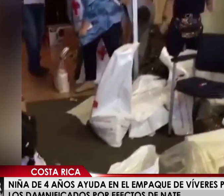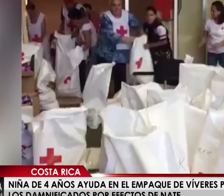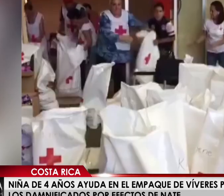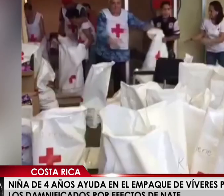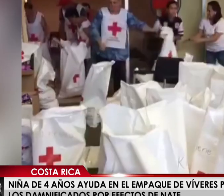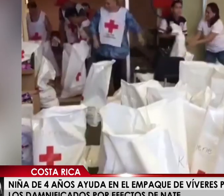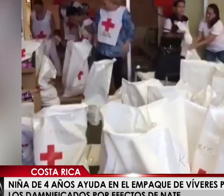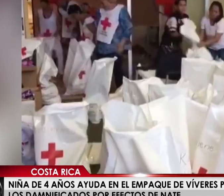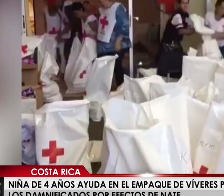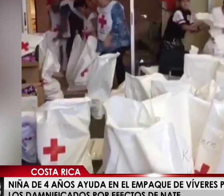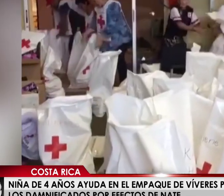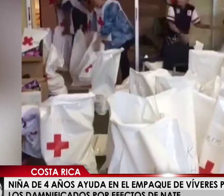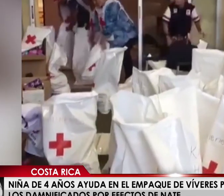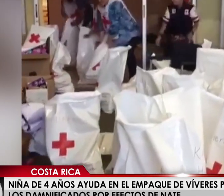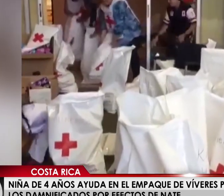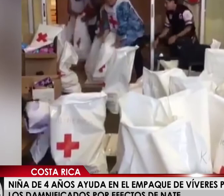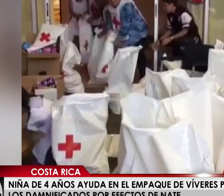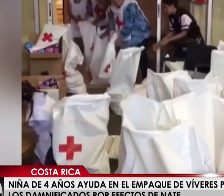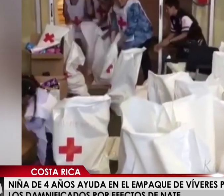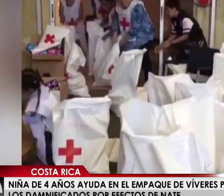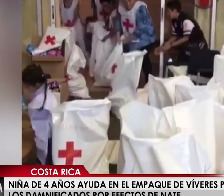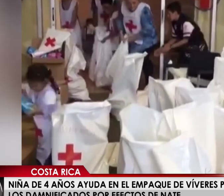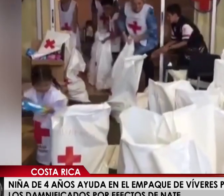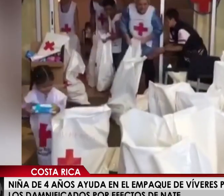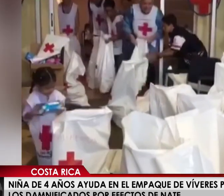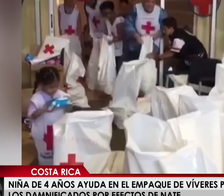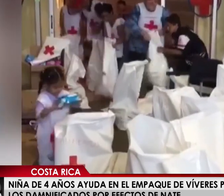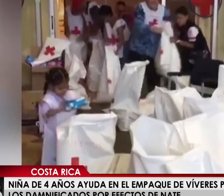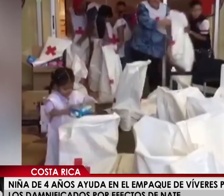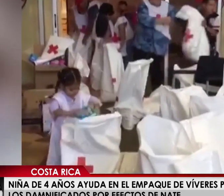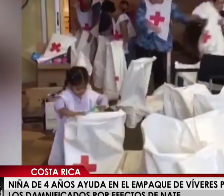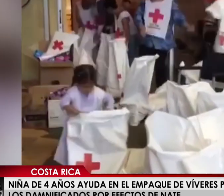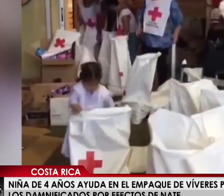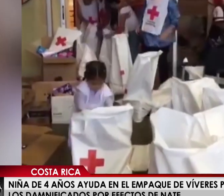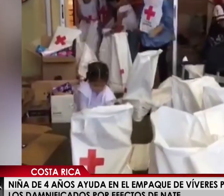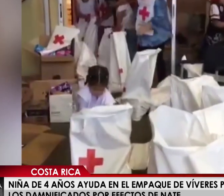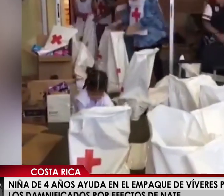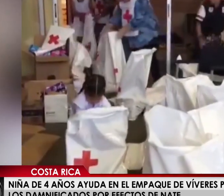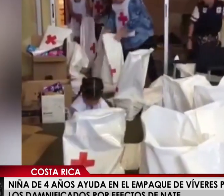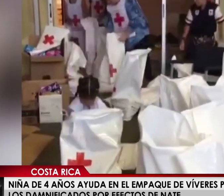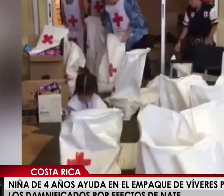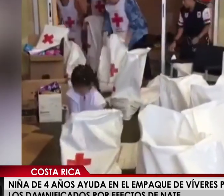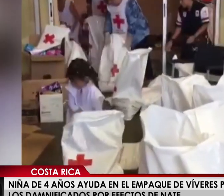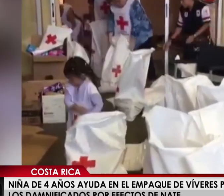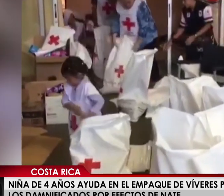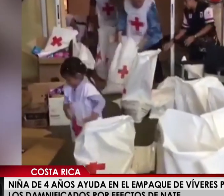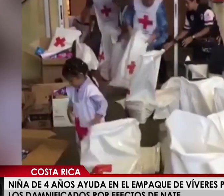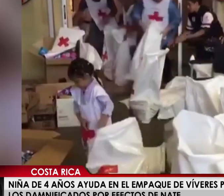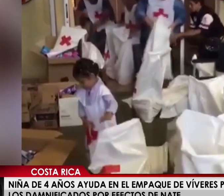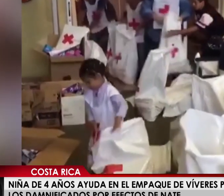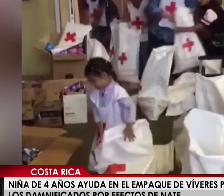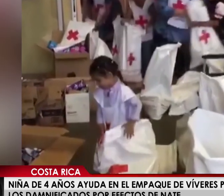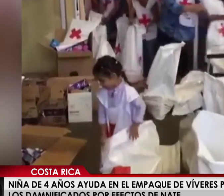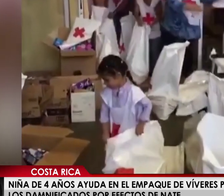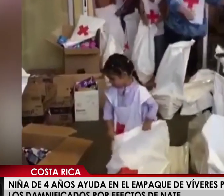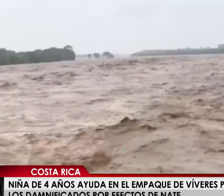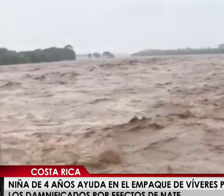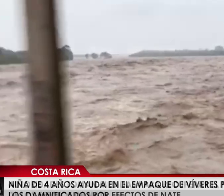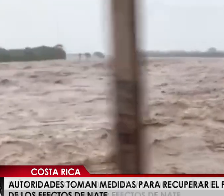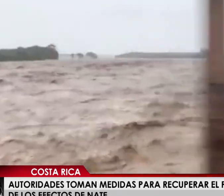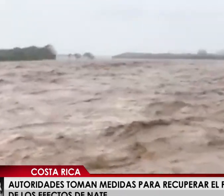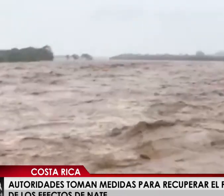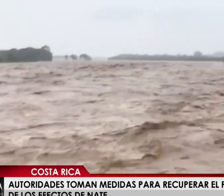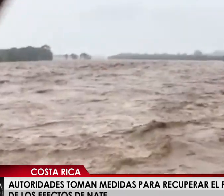todo. Esta niñita, junto a cientos de voluntarios, buscan ayudar a miles de costarricenses que lo perdieron todo tras el paso de Nate, el